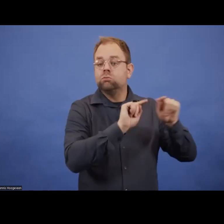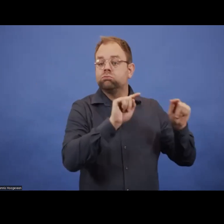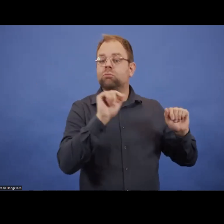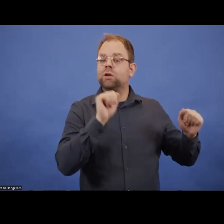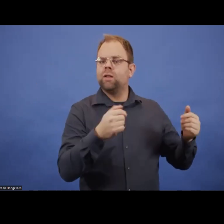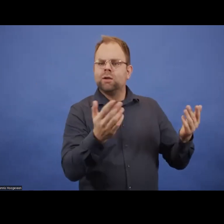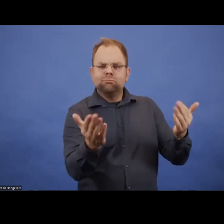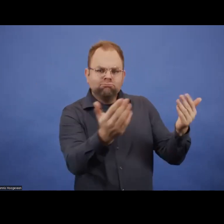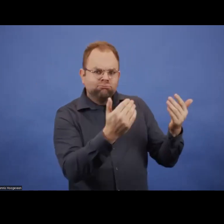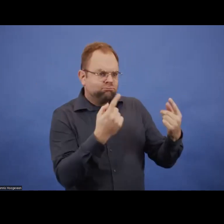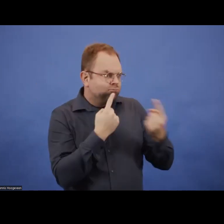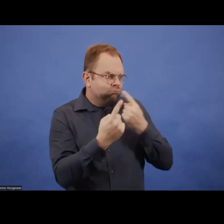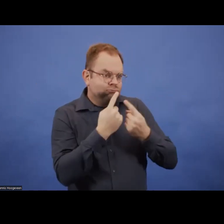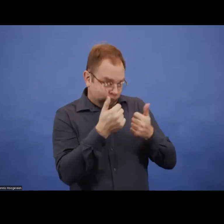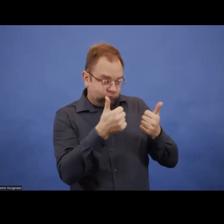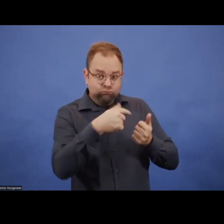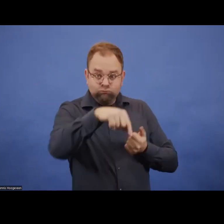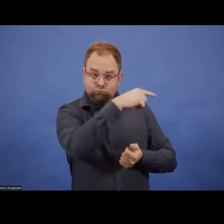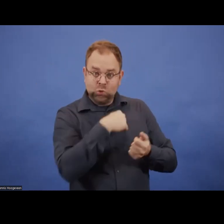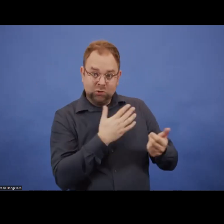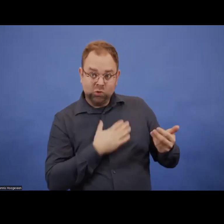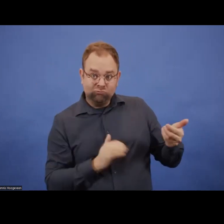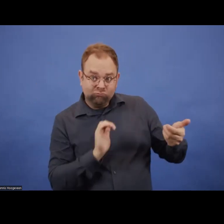conjunto. Y nuestras